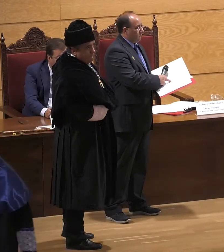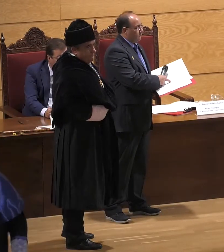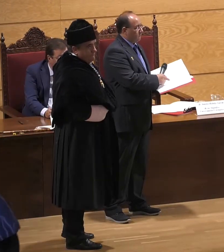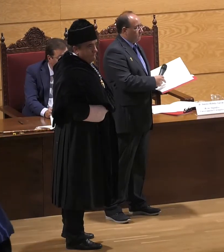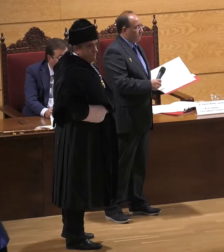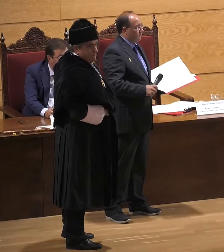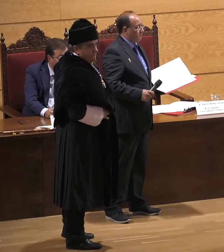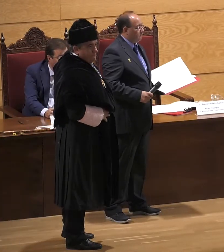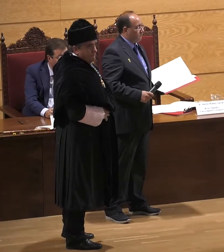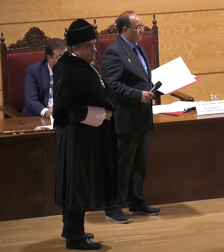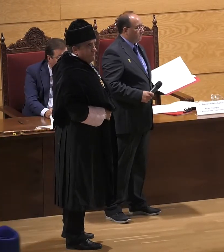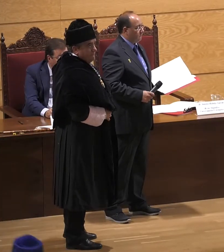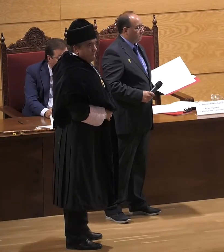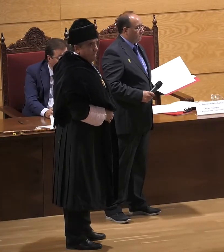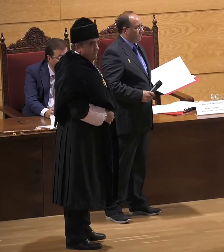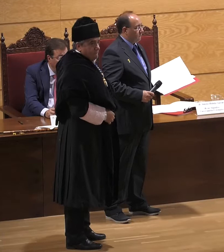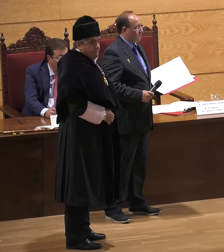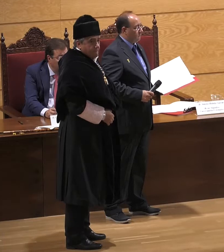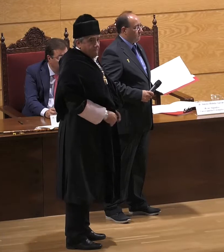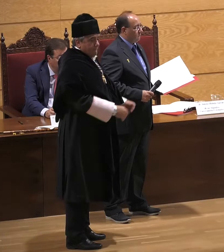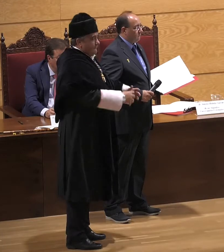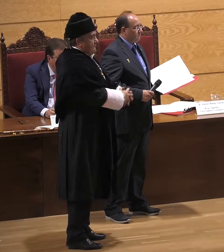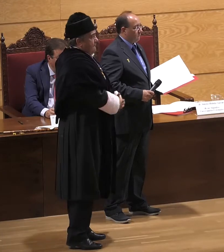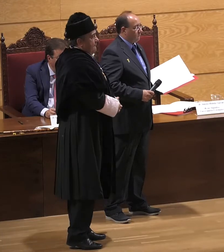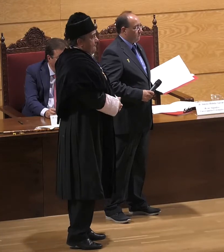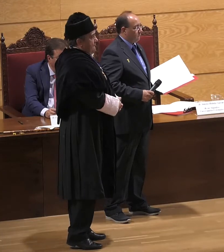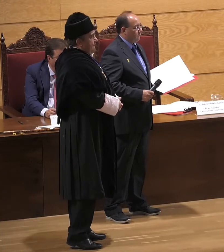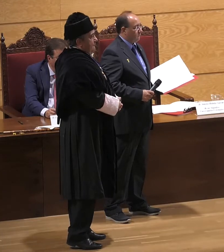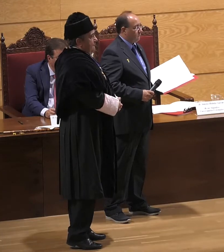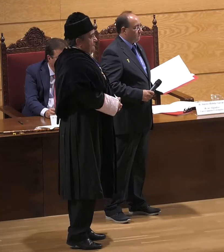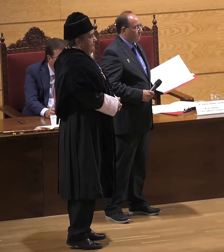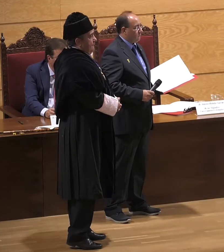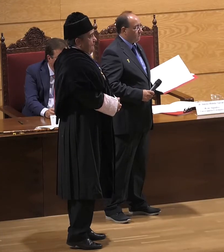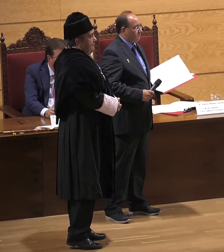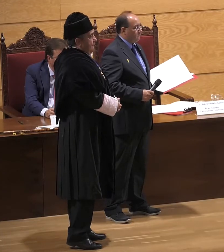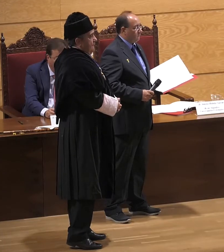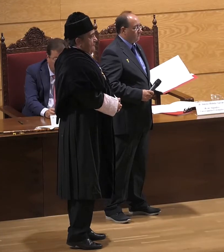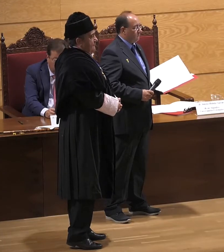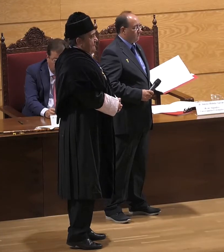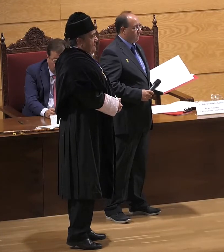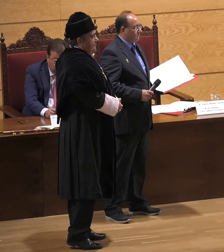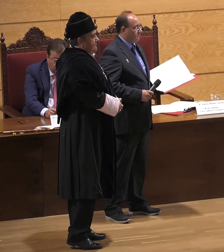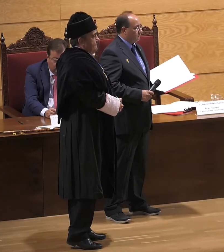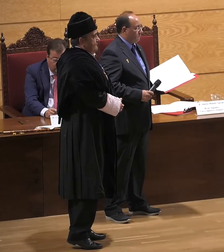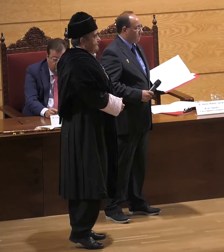Por la Facultad de Ciencias, doña Elizabeth Martín Tornero, don Juan García de la Concepción.